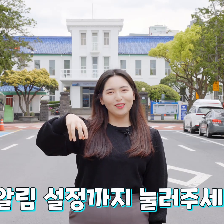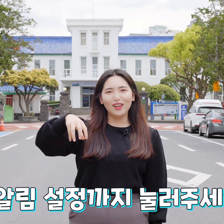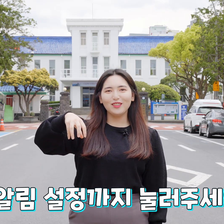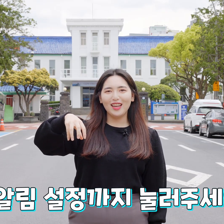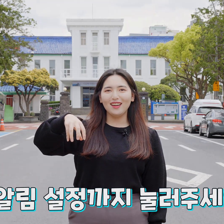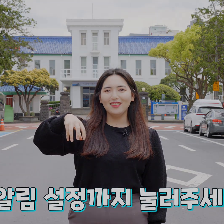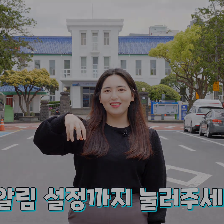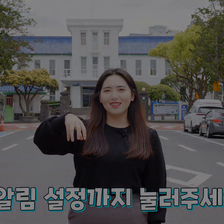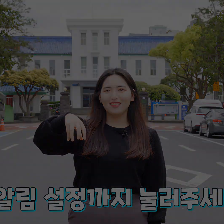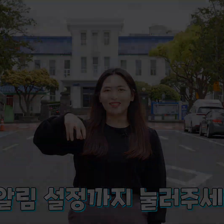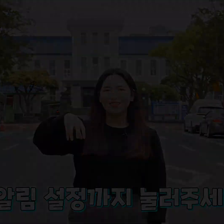눌러주세요.